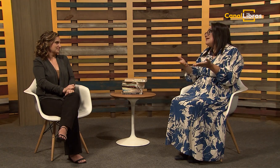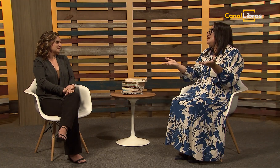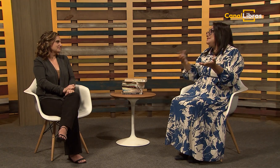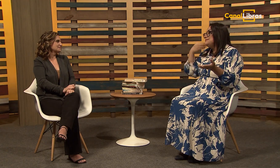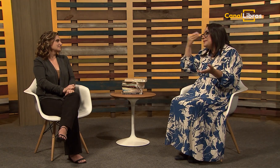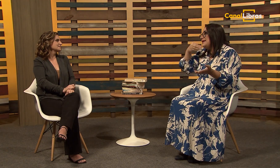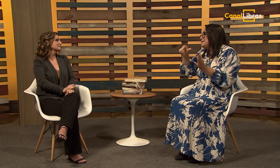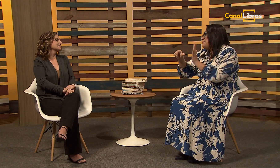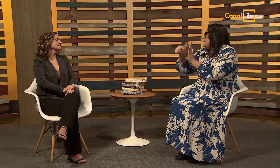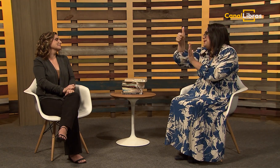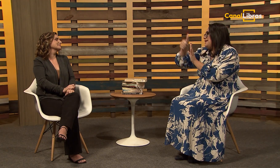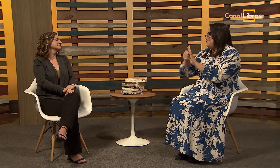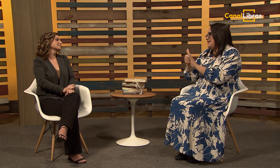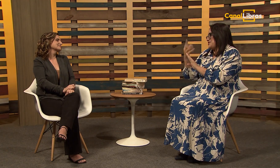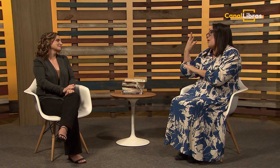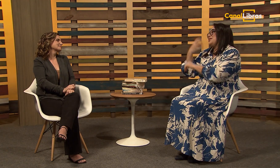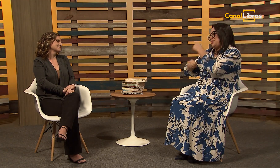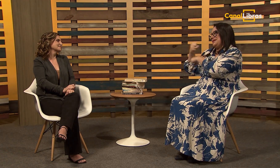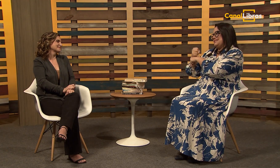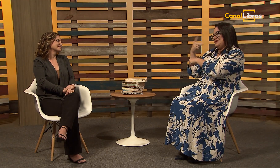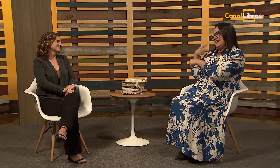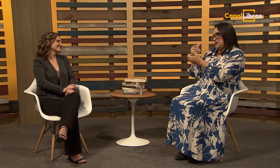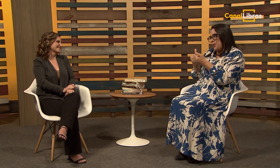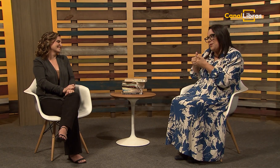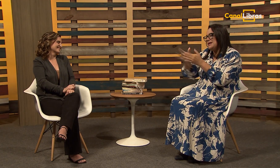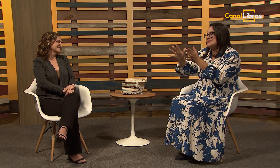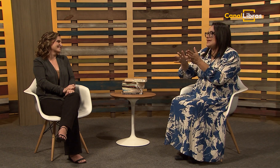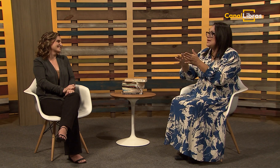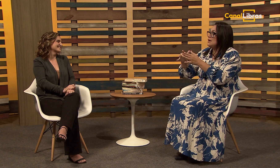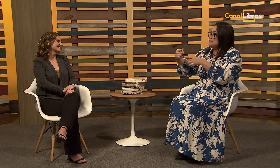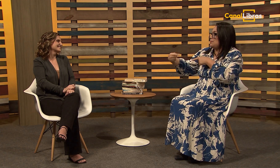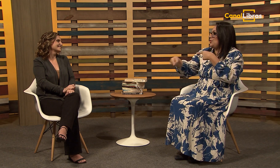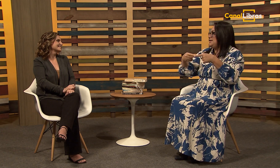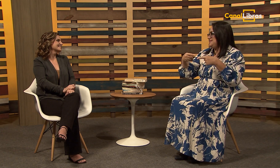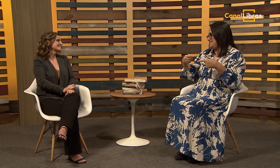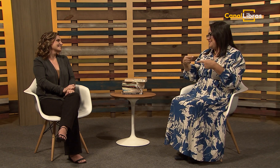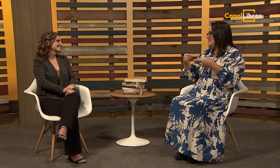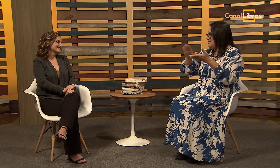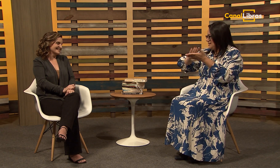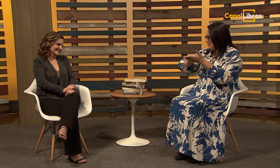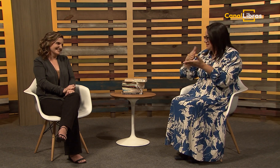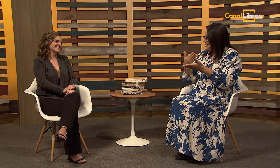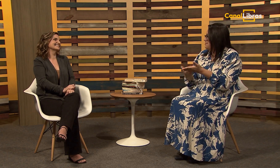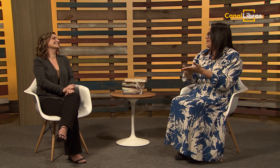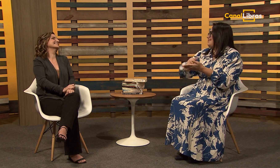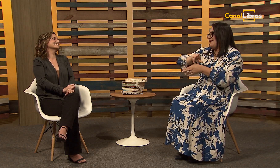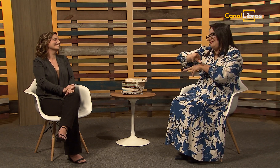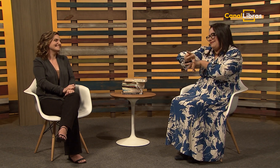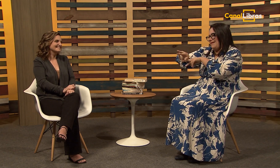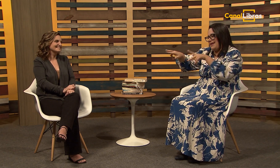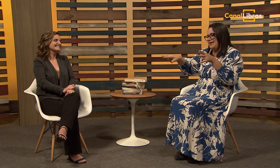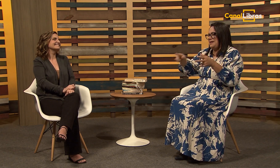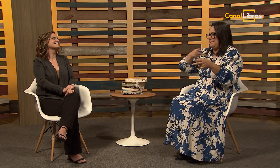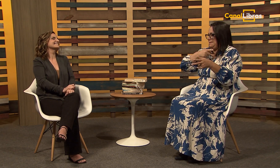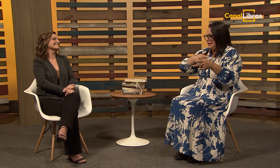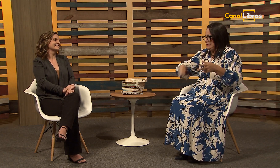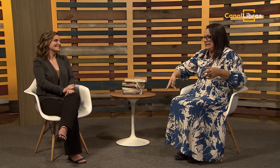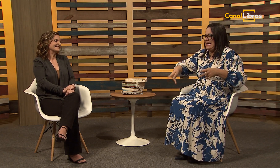E, nesses últimos 4 anos, estou vivenciando pela primeira vez em um âmbito político, traduzindo discursos